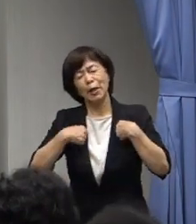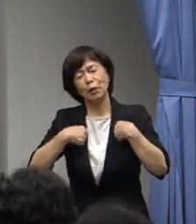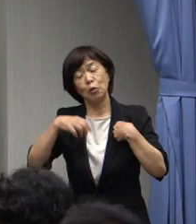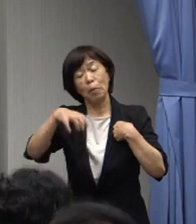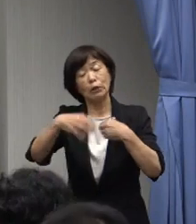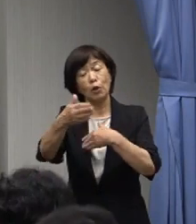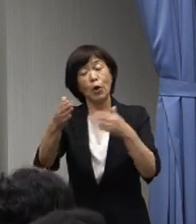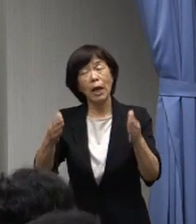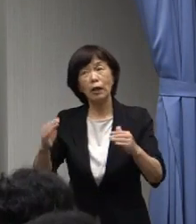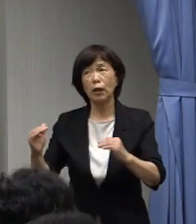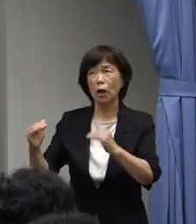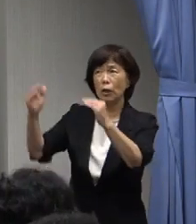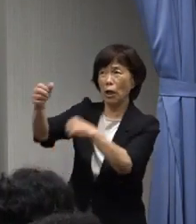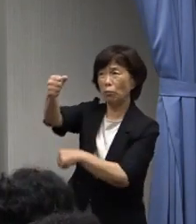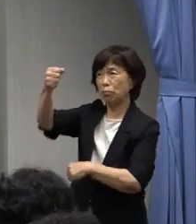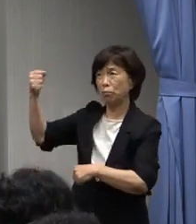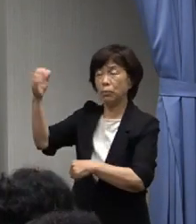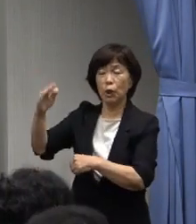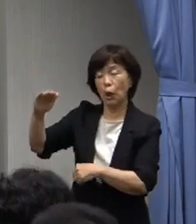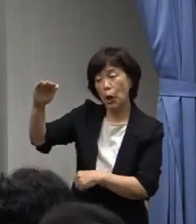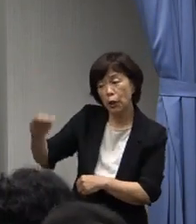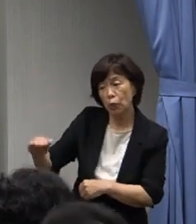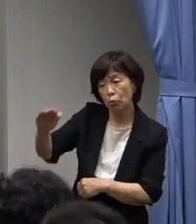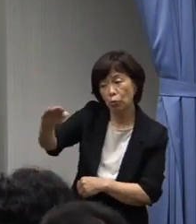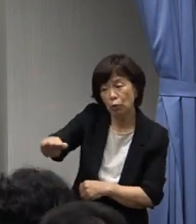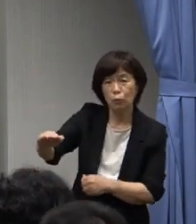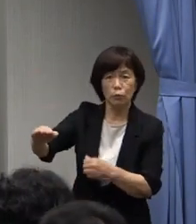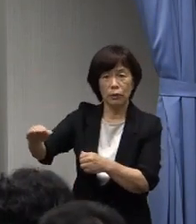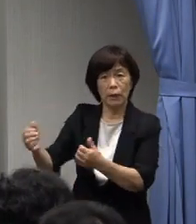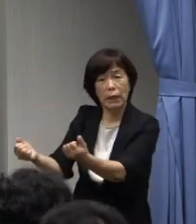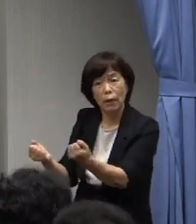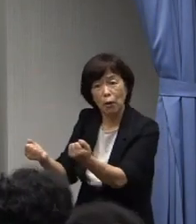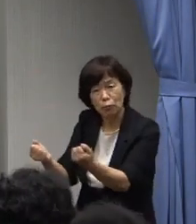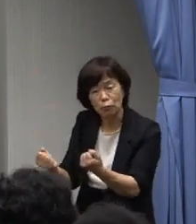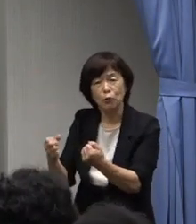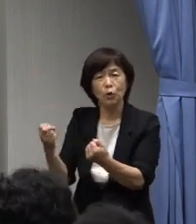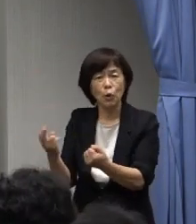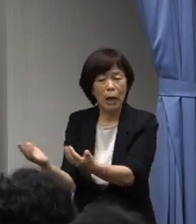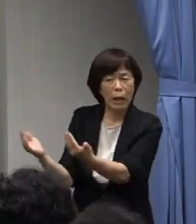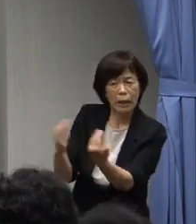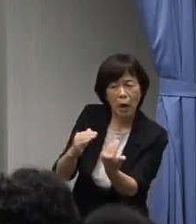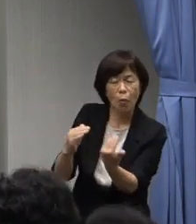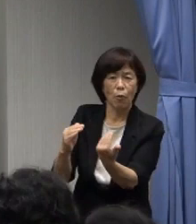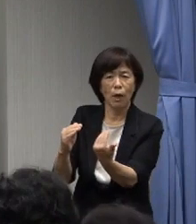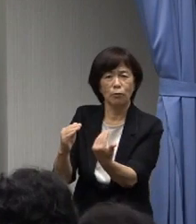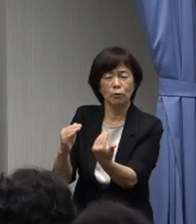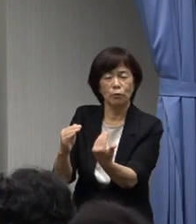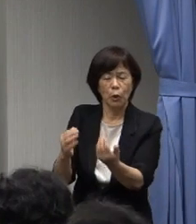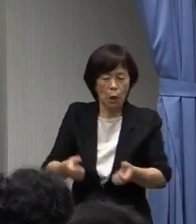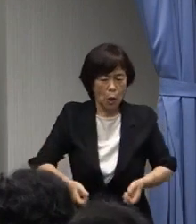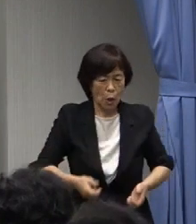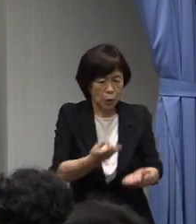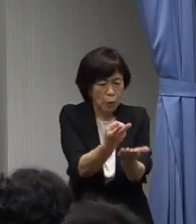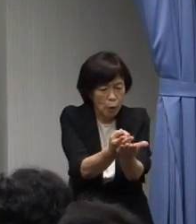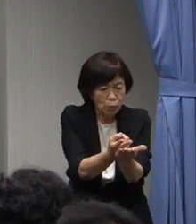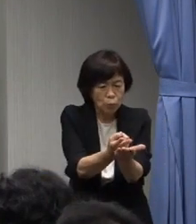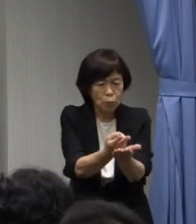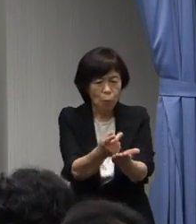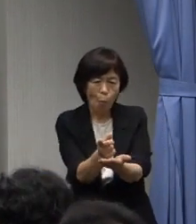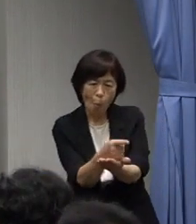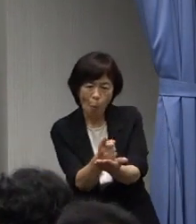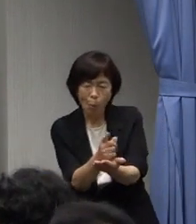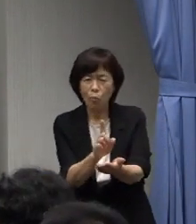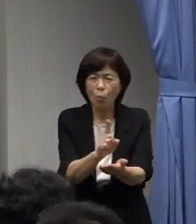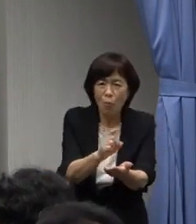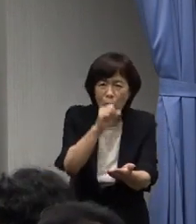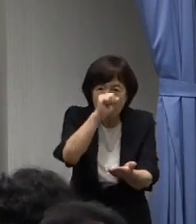き方ですね、向き、家具の向きとか向きをですね、家具が倒れてこないような向きを考えるとか、そして安全スペ